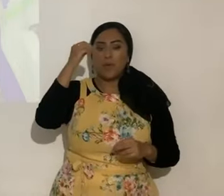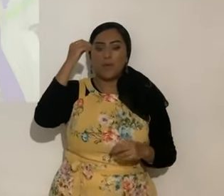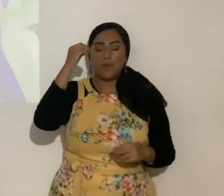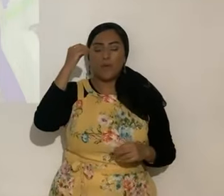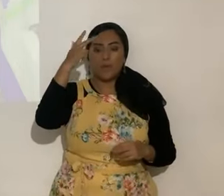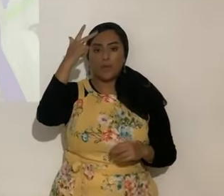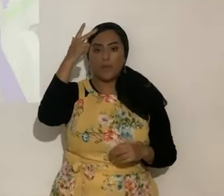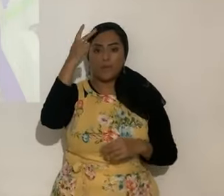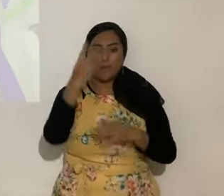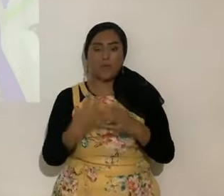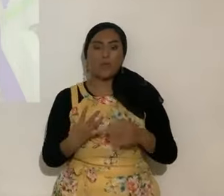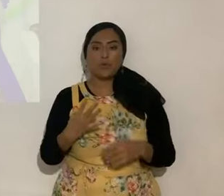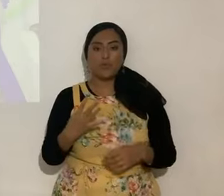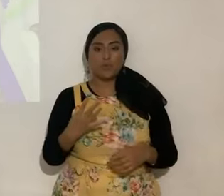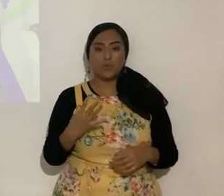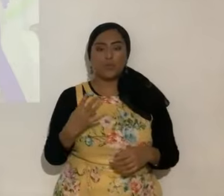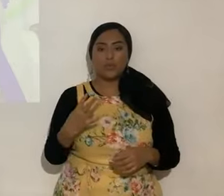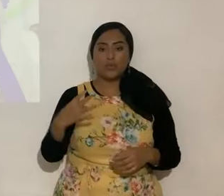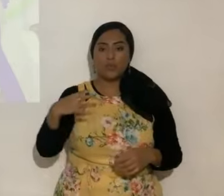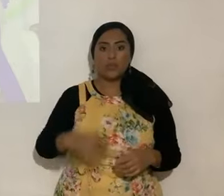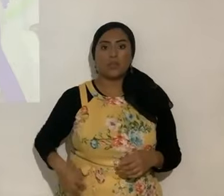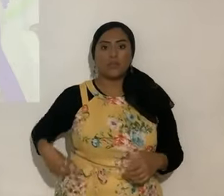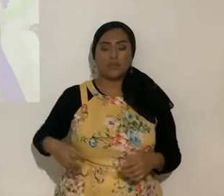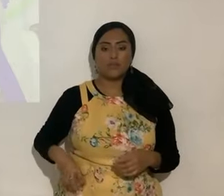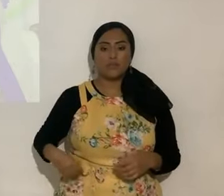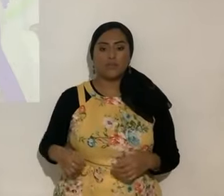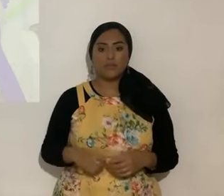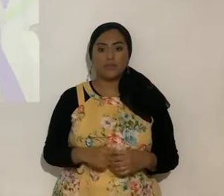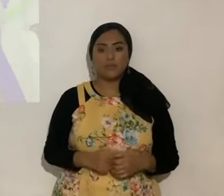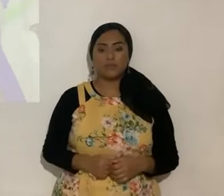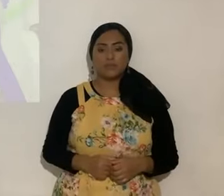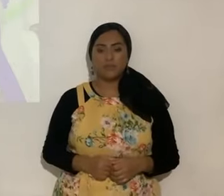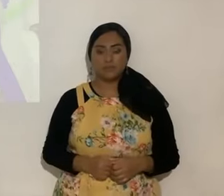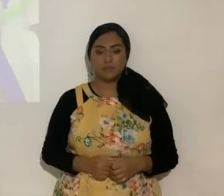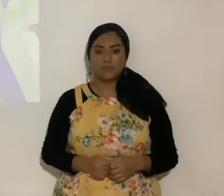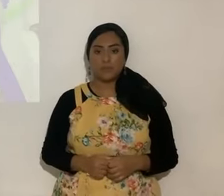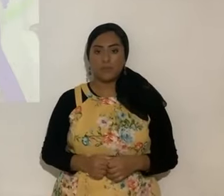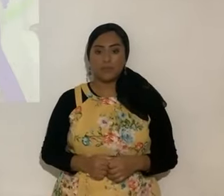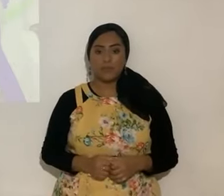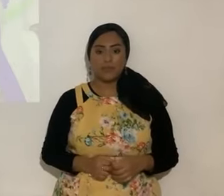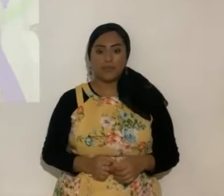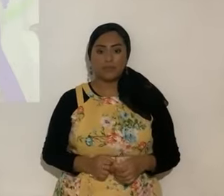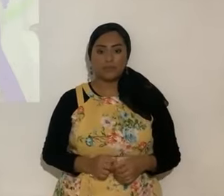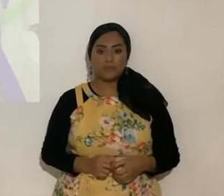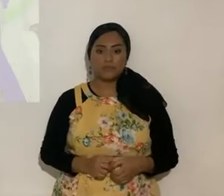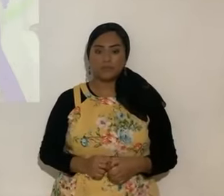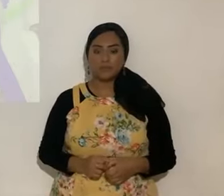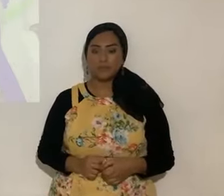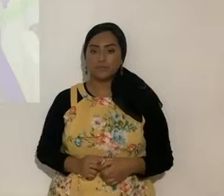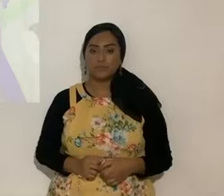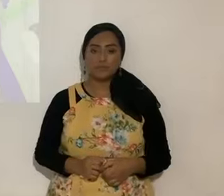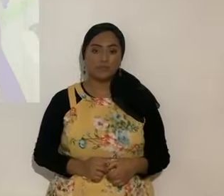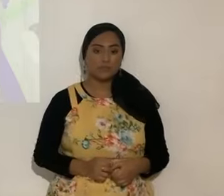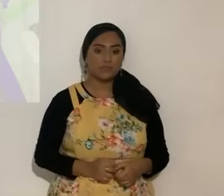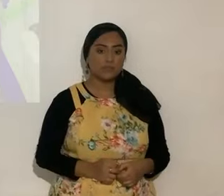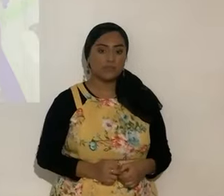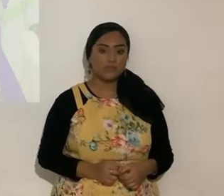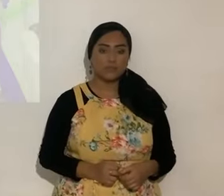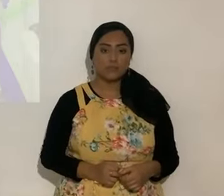del hígado, si me doy a entender, o sea, se quedó con una tercera parte, hígado, para que se entienda, perdió dos terceras partes,